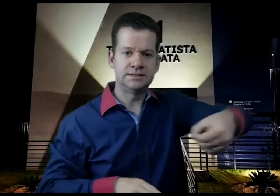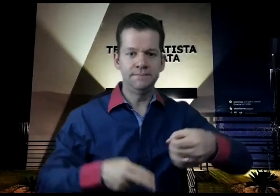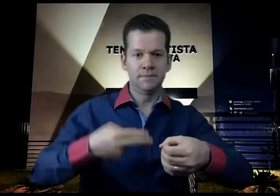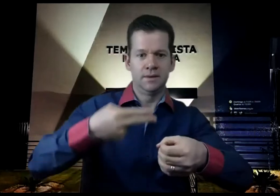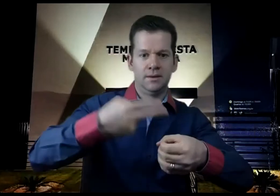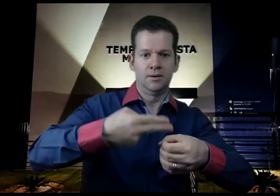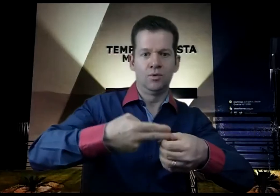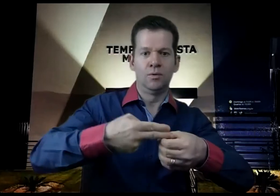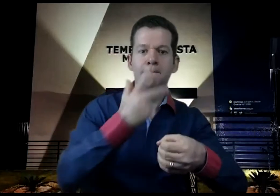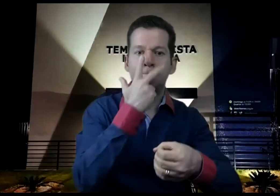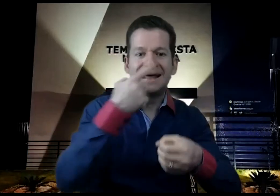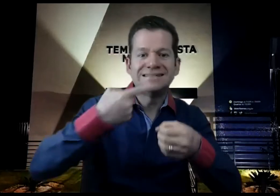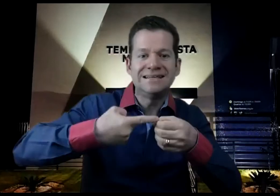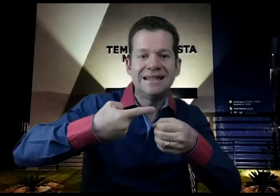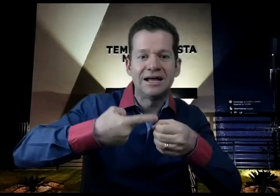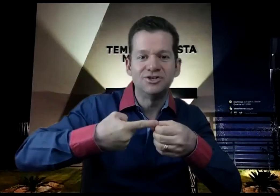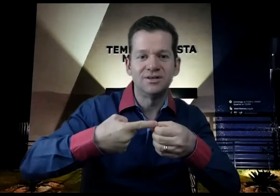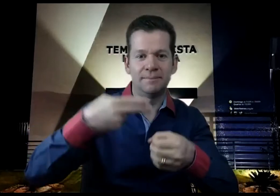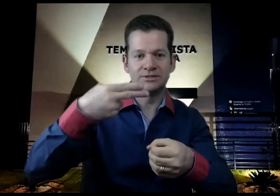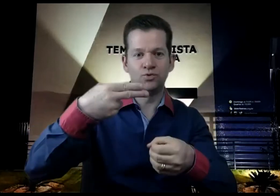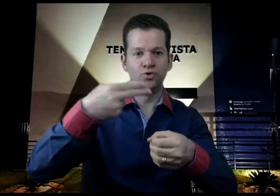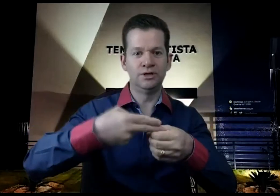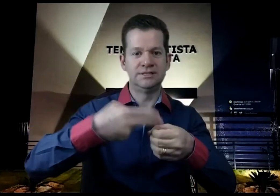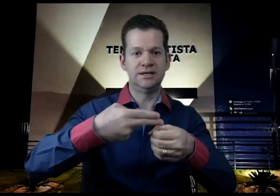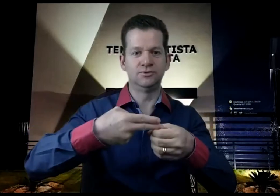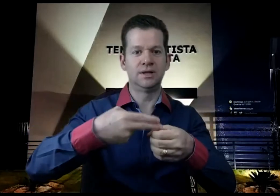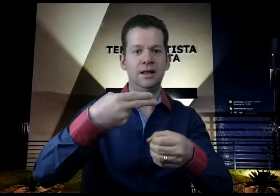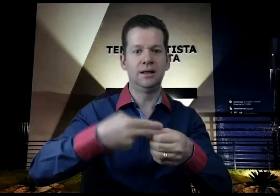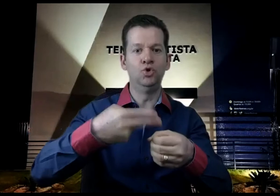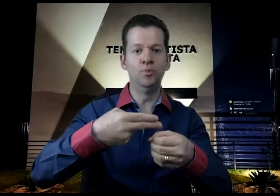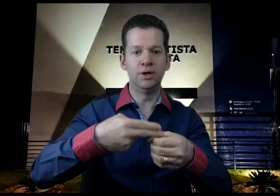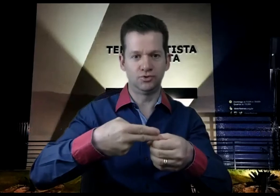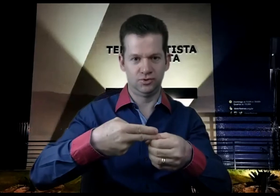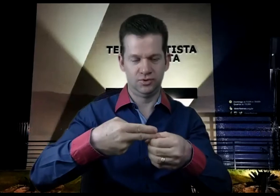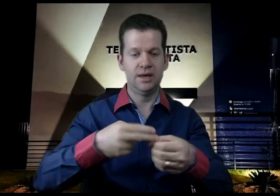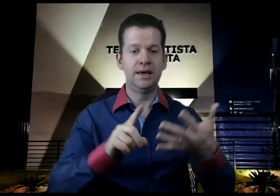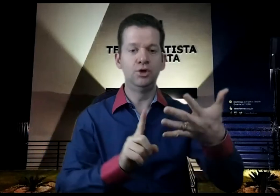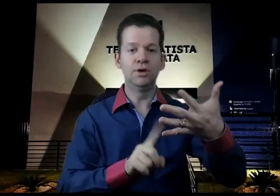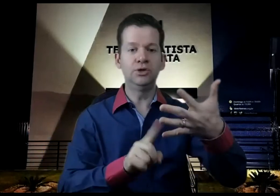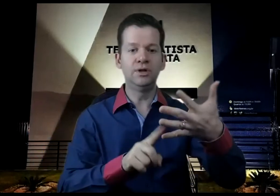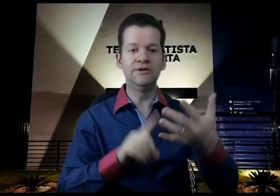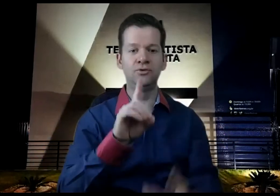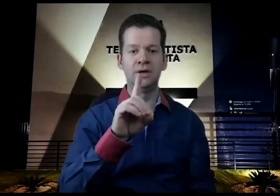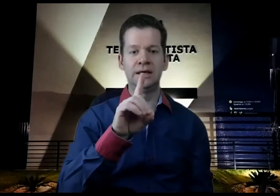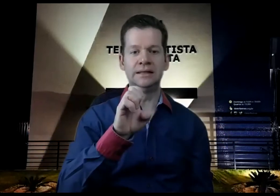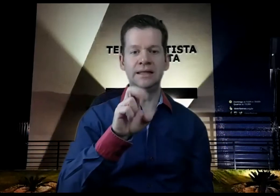assim, parece cidade, mas com 2 dedos, números. E o quinto livro,